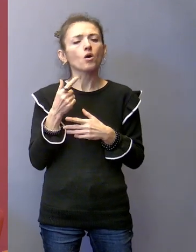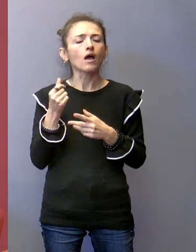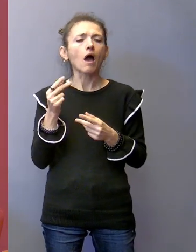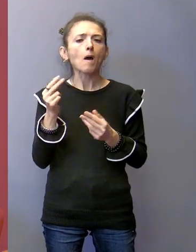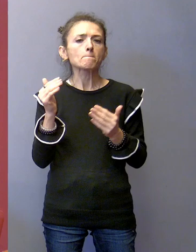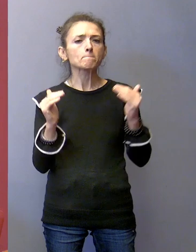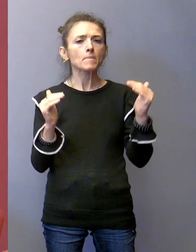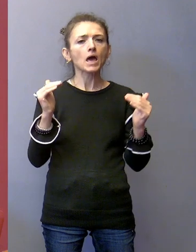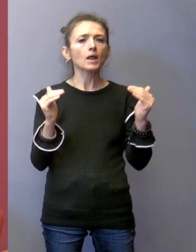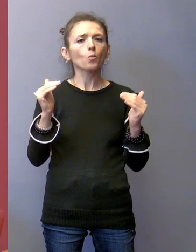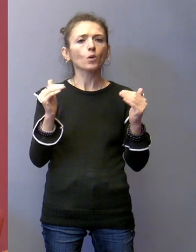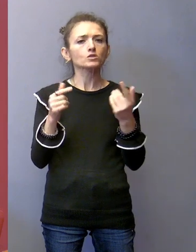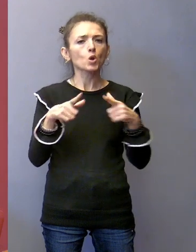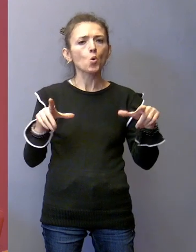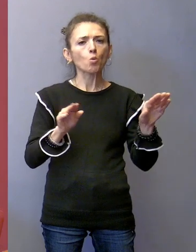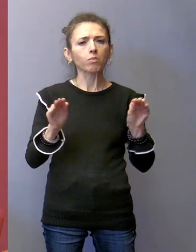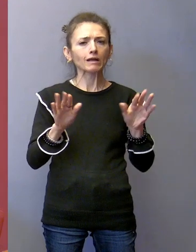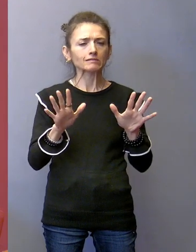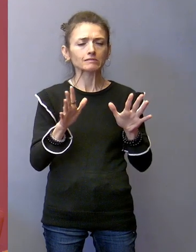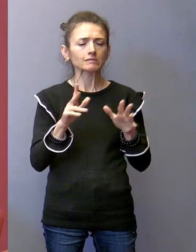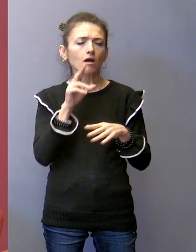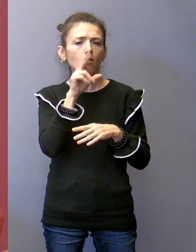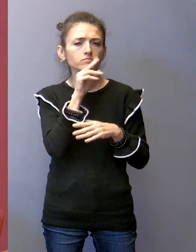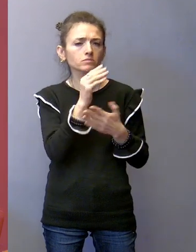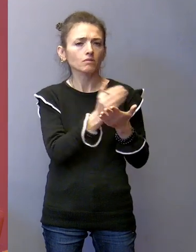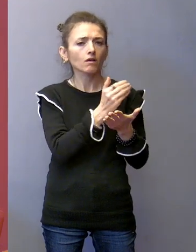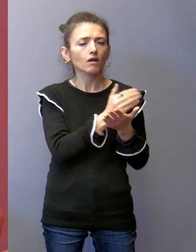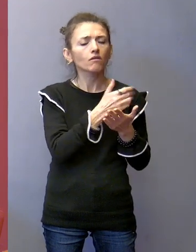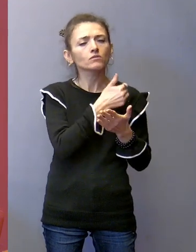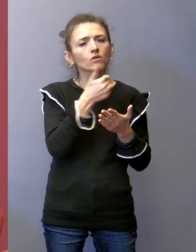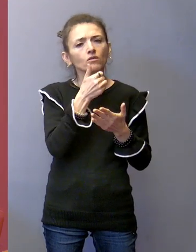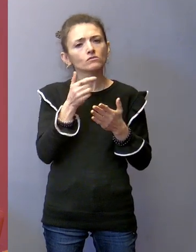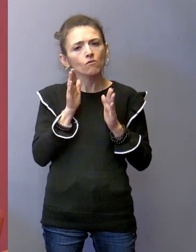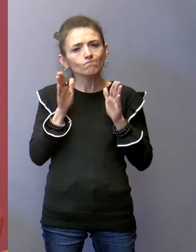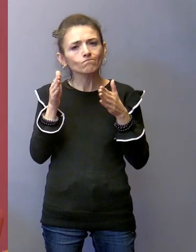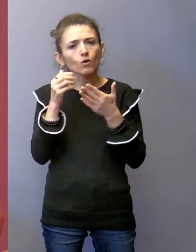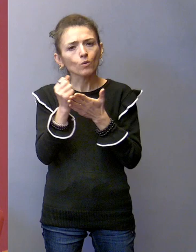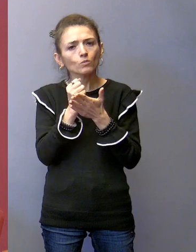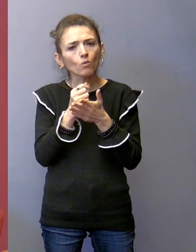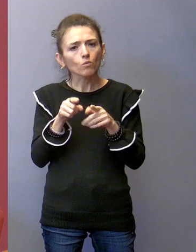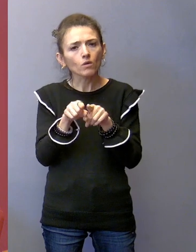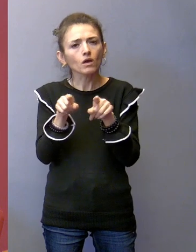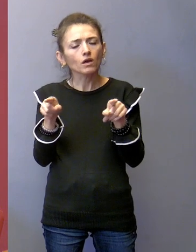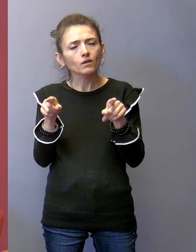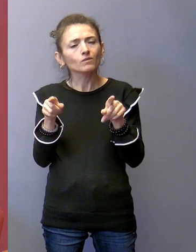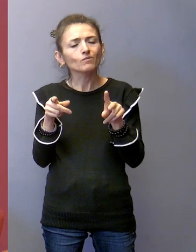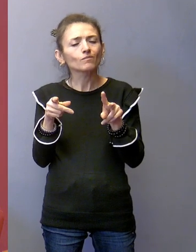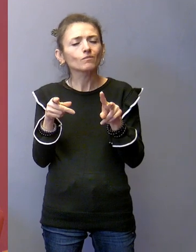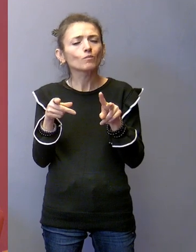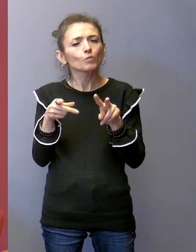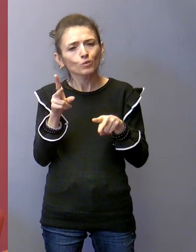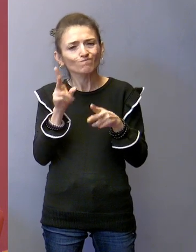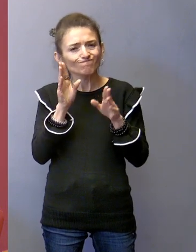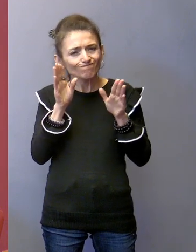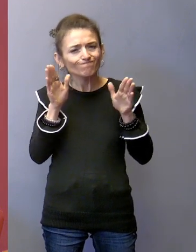urbanistica mi concentrerò invece su quei documenti che hanno Diciamo che pongono